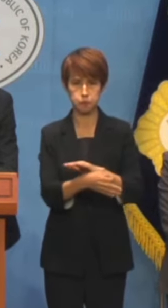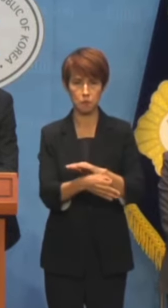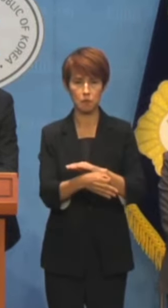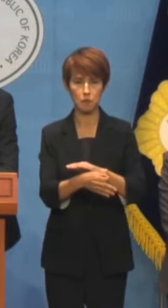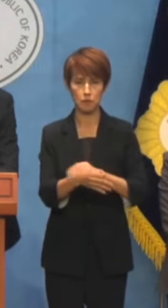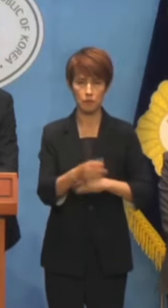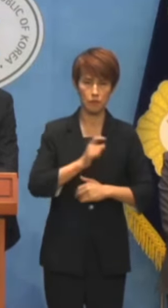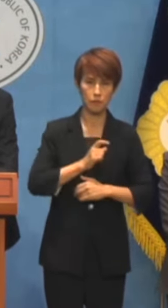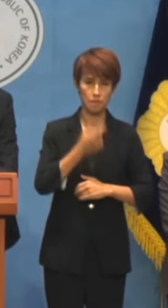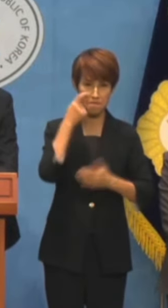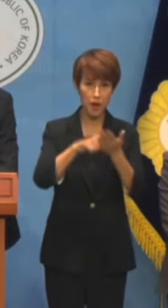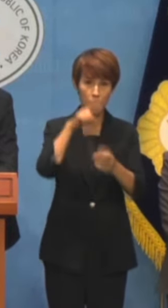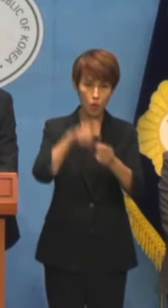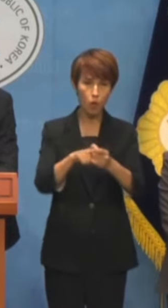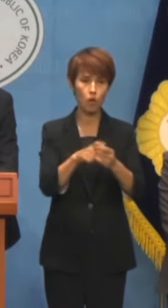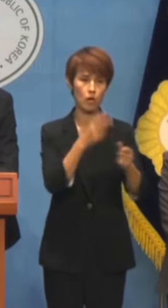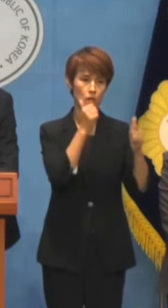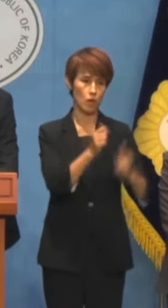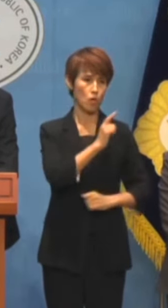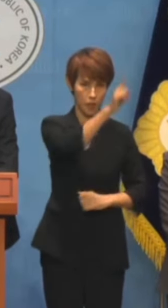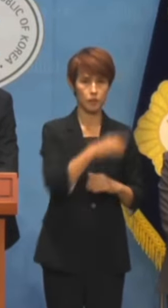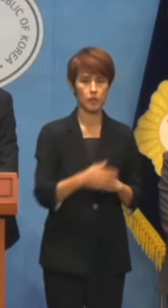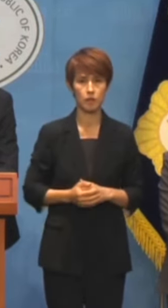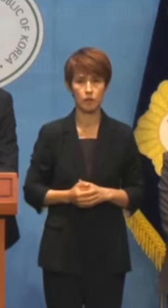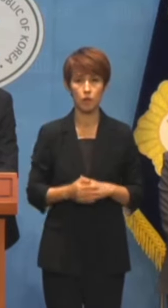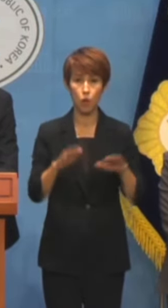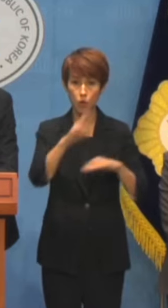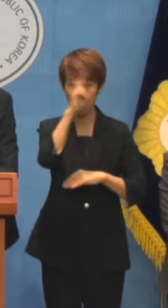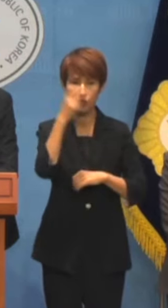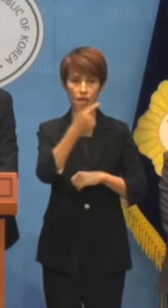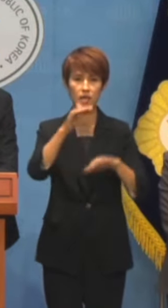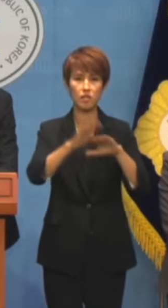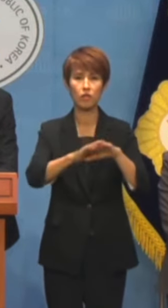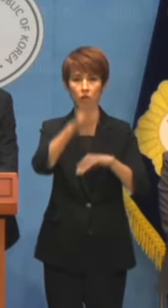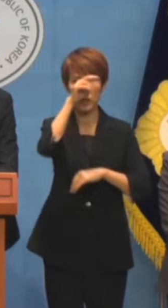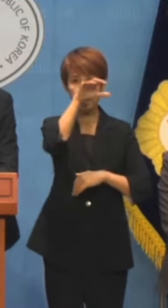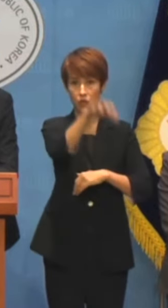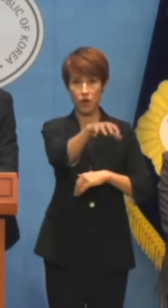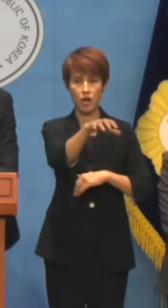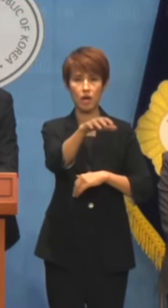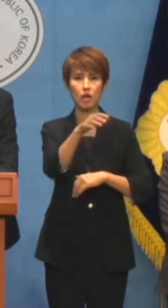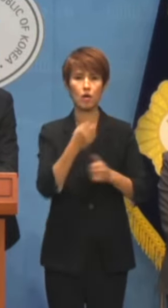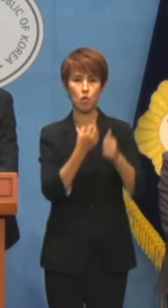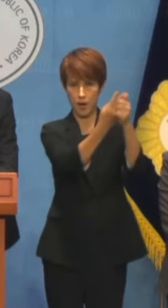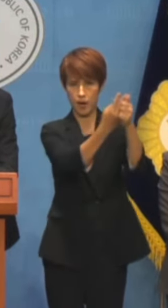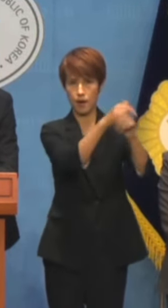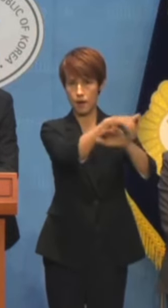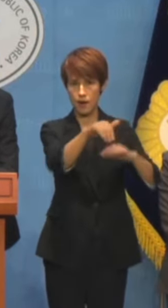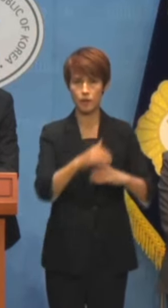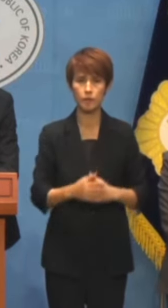위해 고발에 나서게 된 것이다. 고발장은 오늘 오후 대전 관할경찰서에 제출할 예정이다.